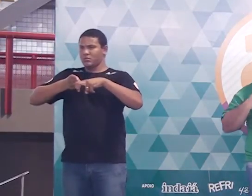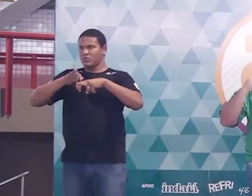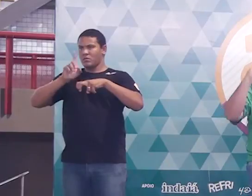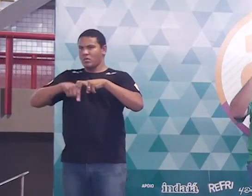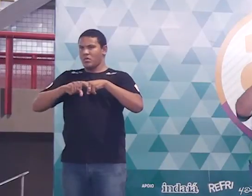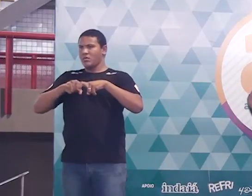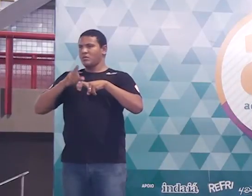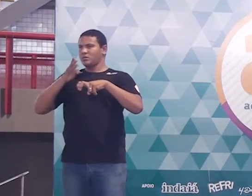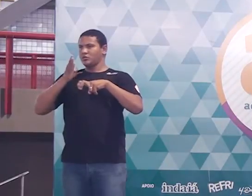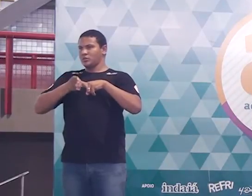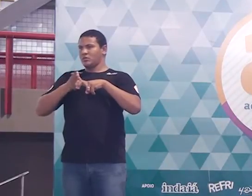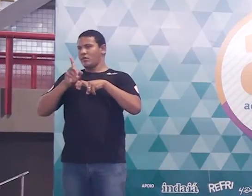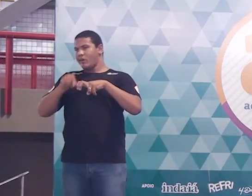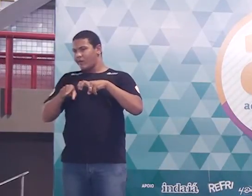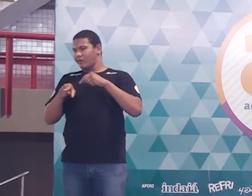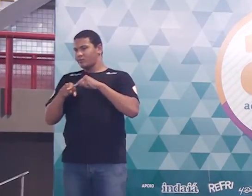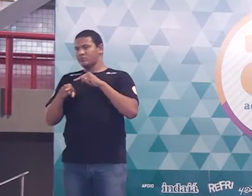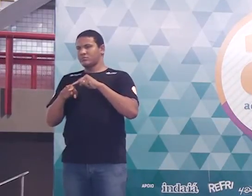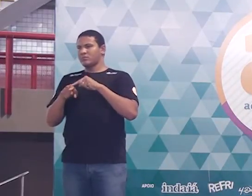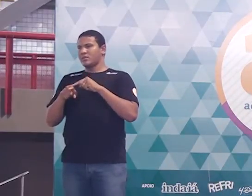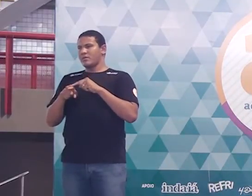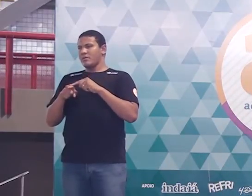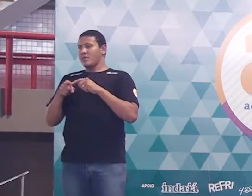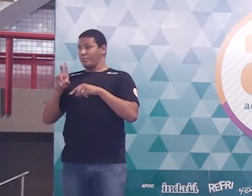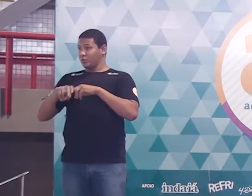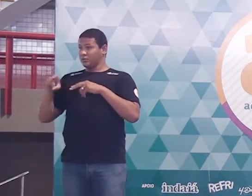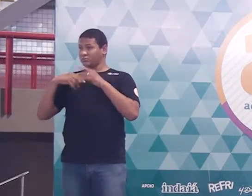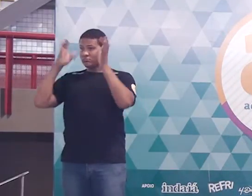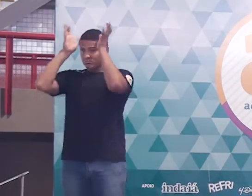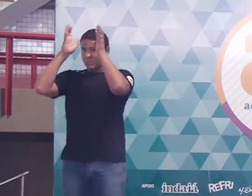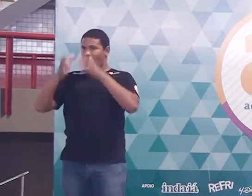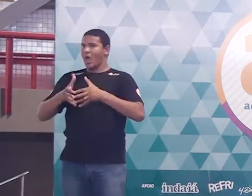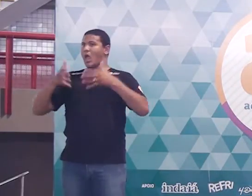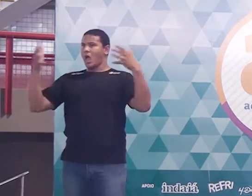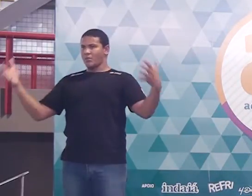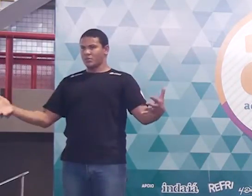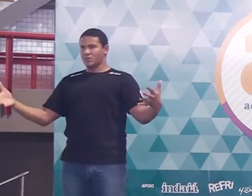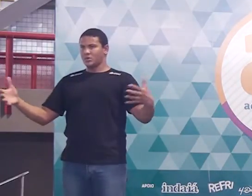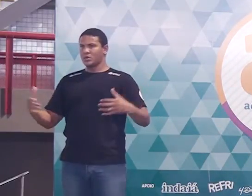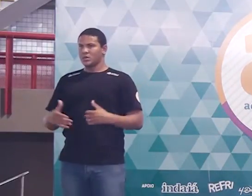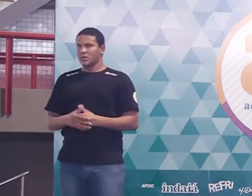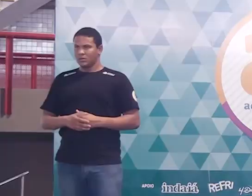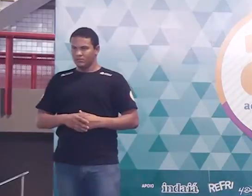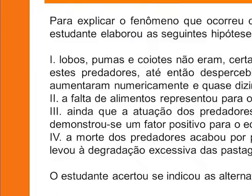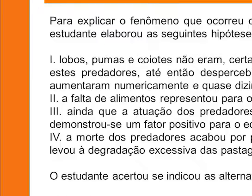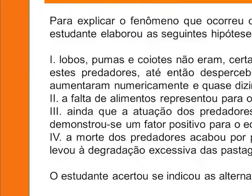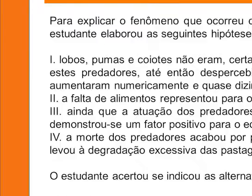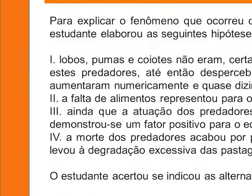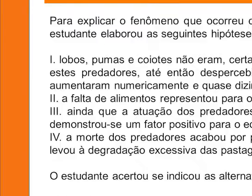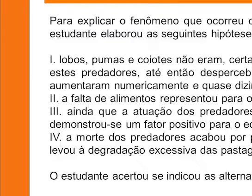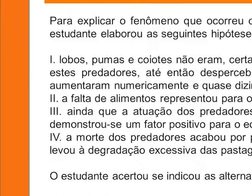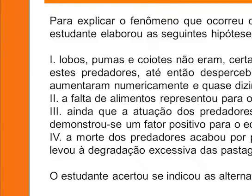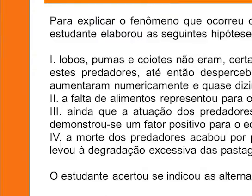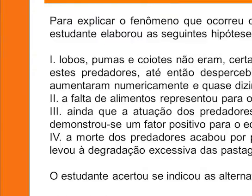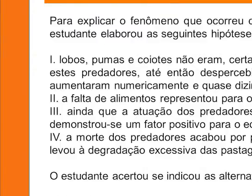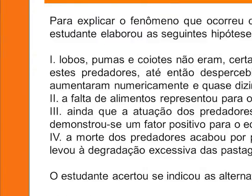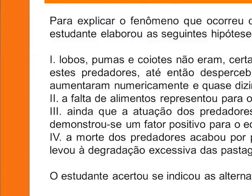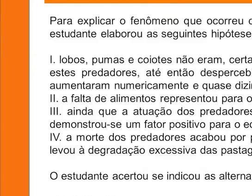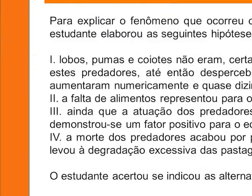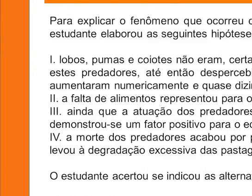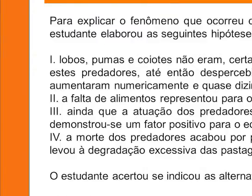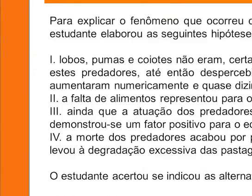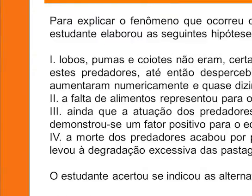humana, a população de veados o quê? Aumentou. Perfeito? Então o item 1 falso. 2. A falta